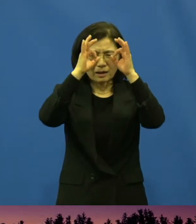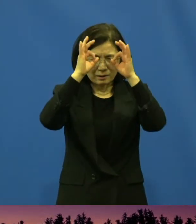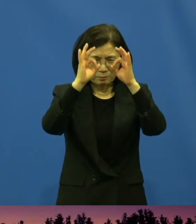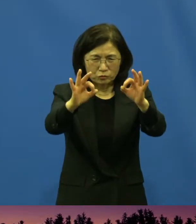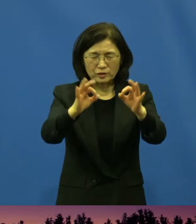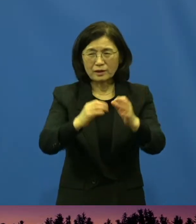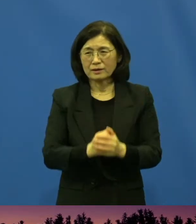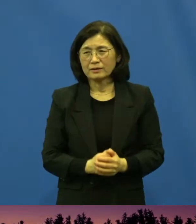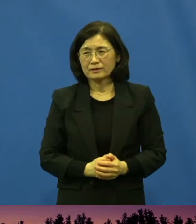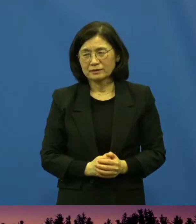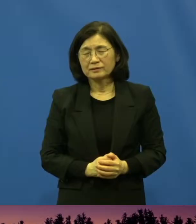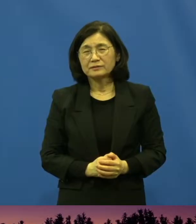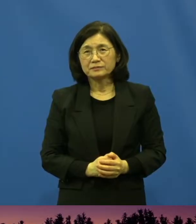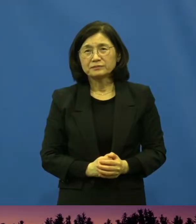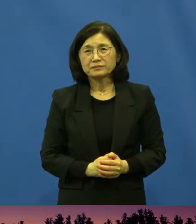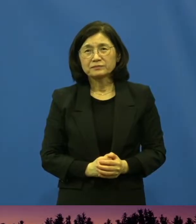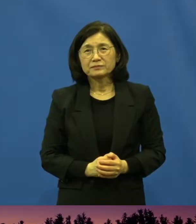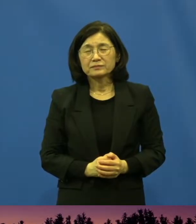술라미를.